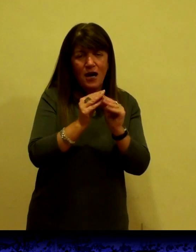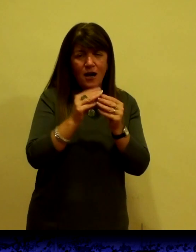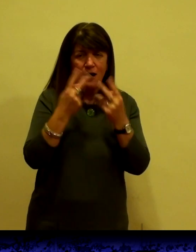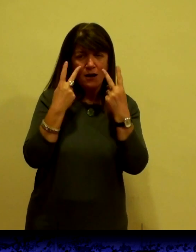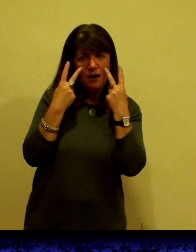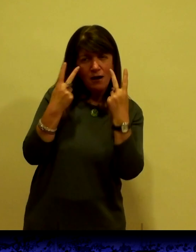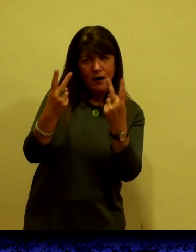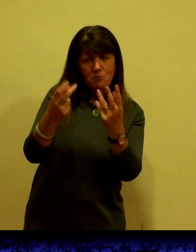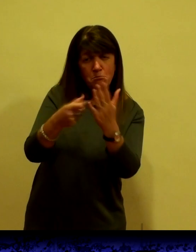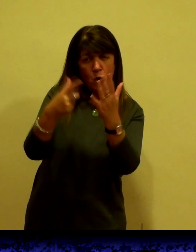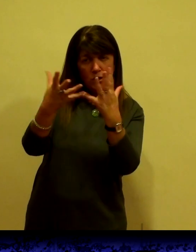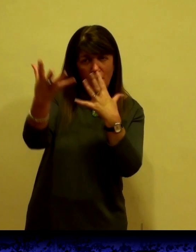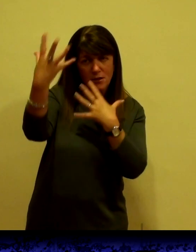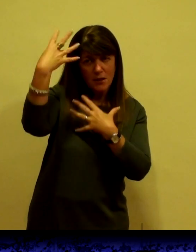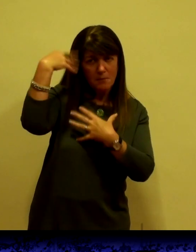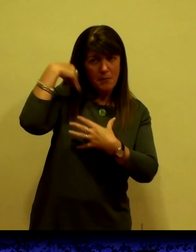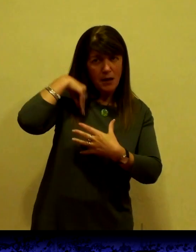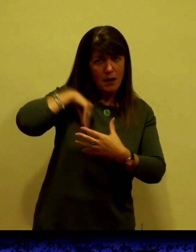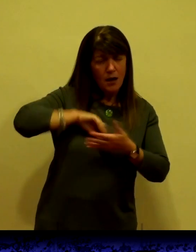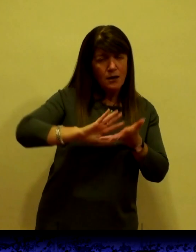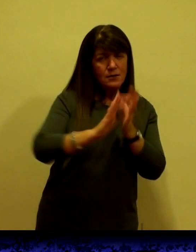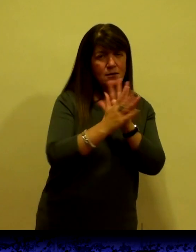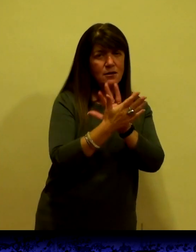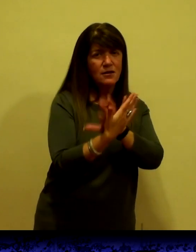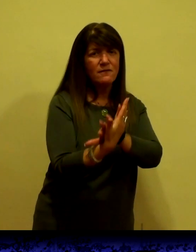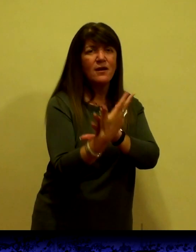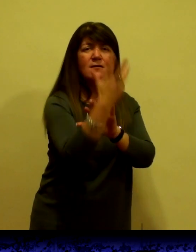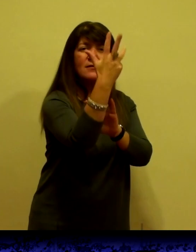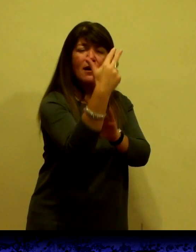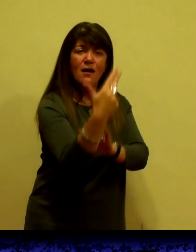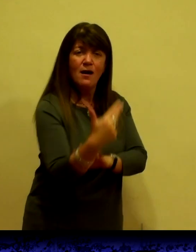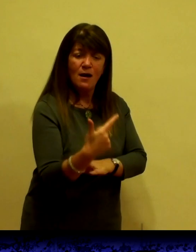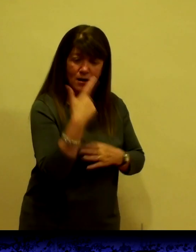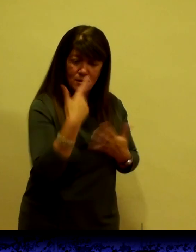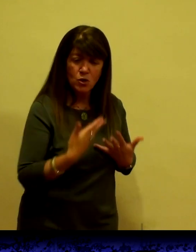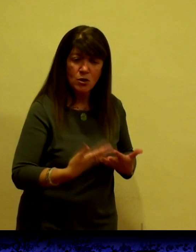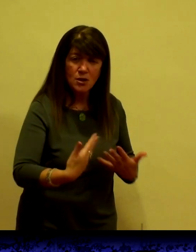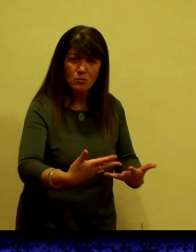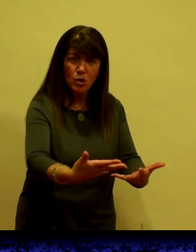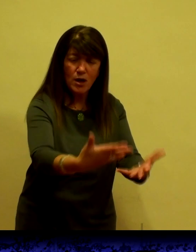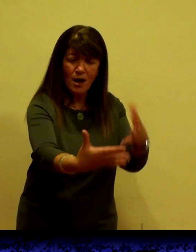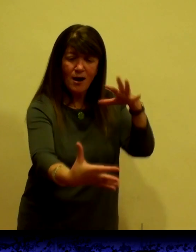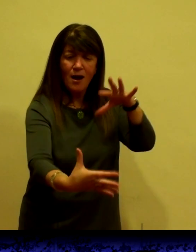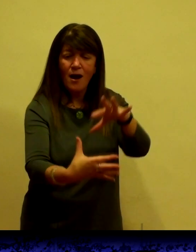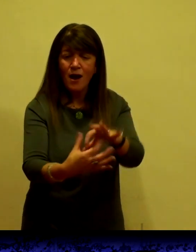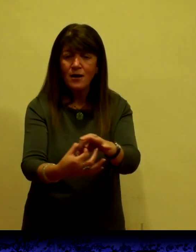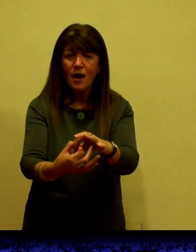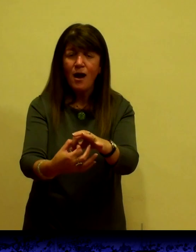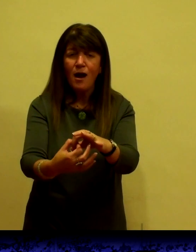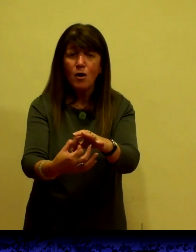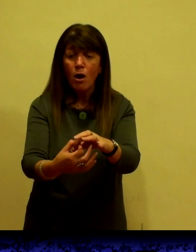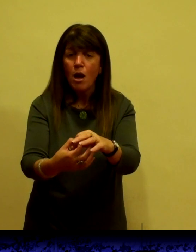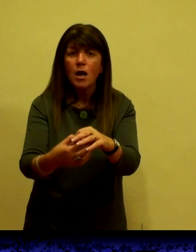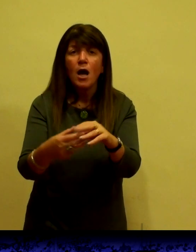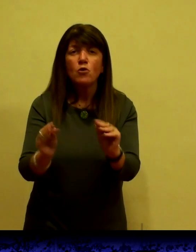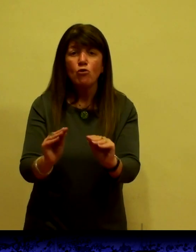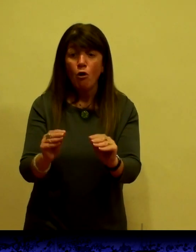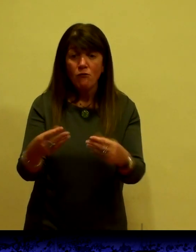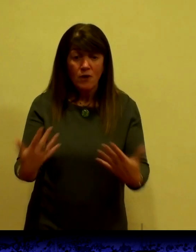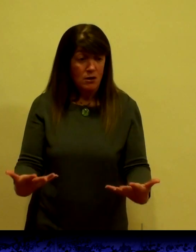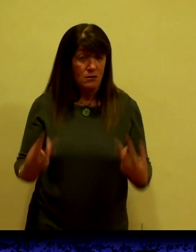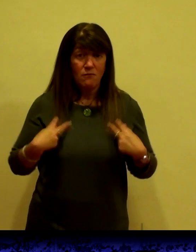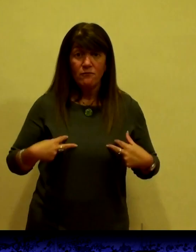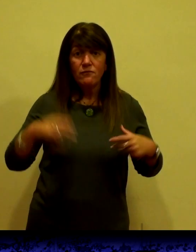attraverso i linguaggi evidentemente dell'arte contemporanea, ma anche proprio una contestualizzazione nella vita quotidiana e nella città,